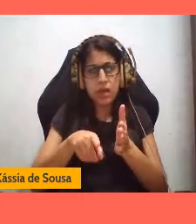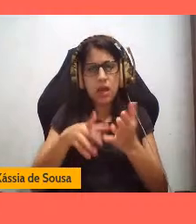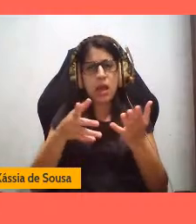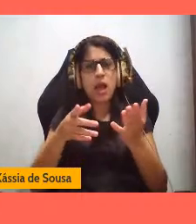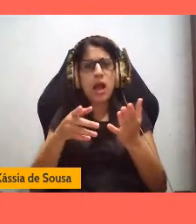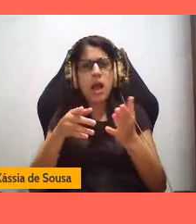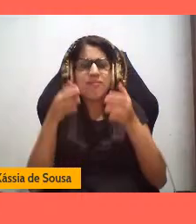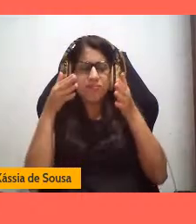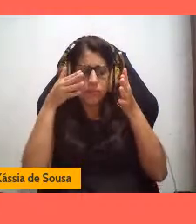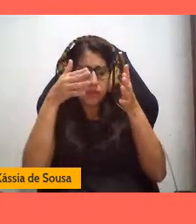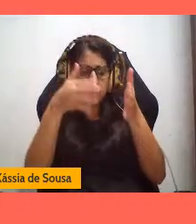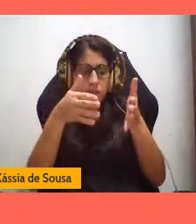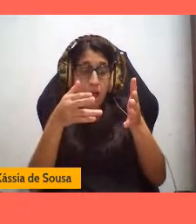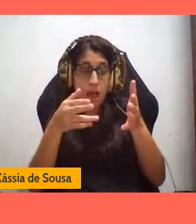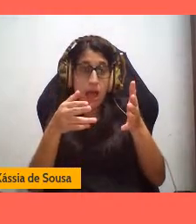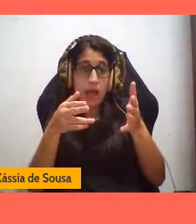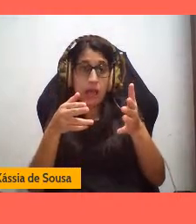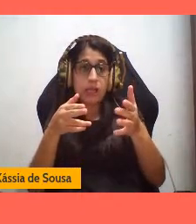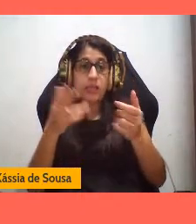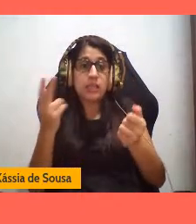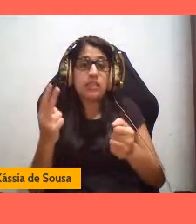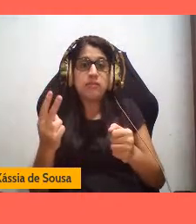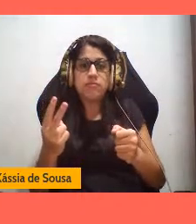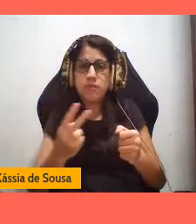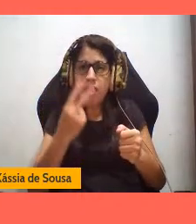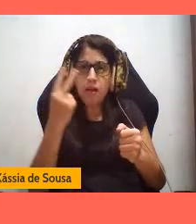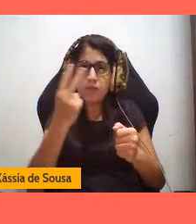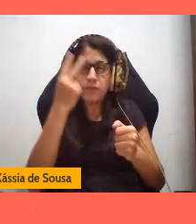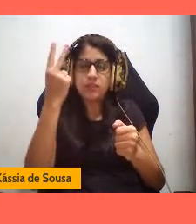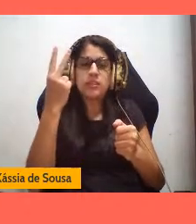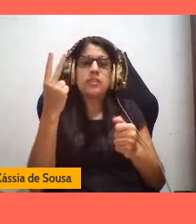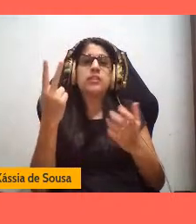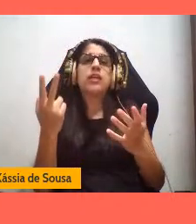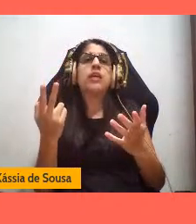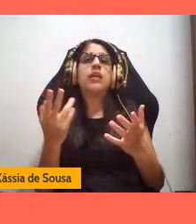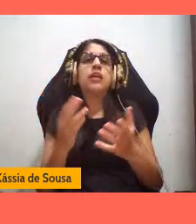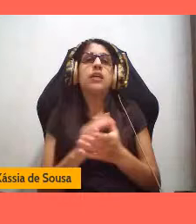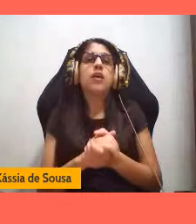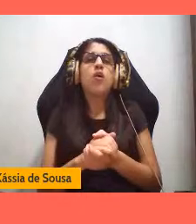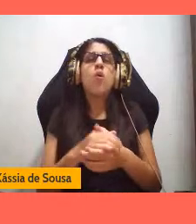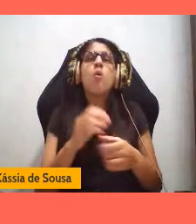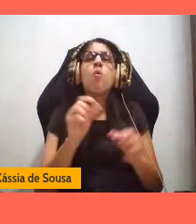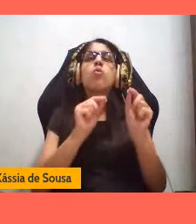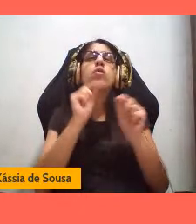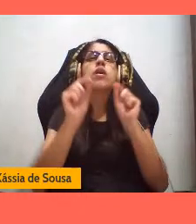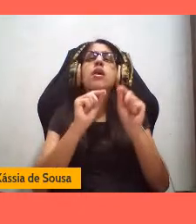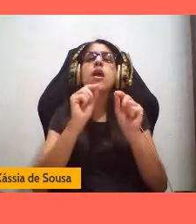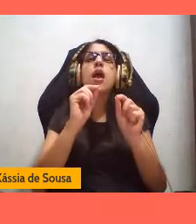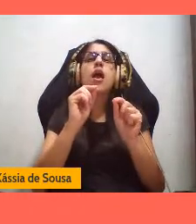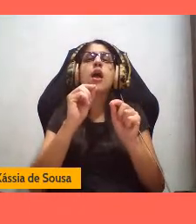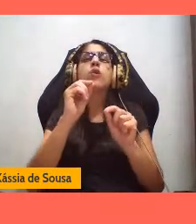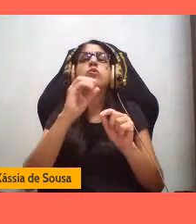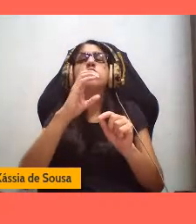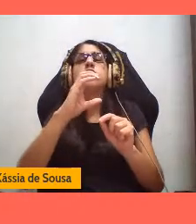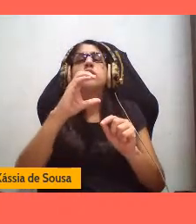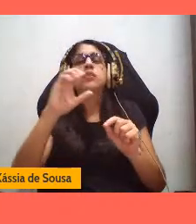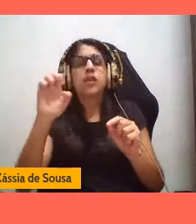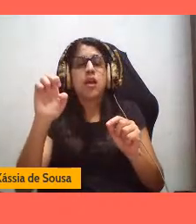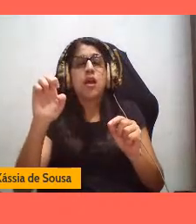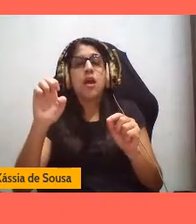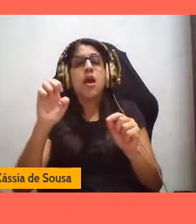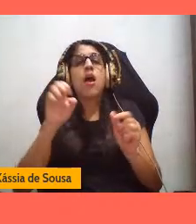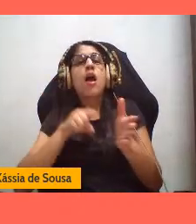Isso tudo já tem muitos dados sobre o que o CE, o que é o CE, a sua inserção social, as pesquisas